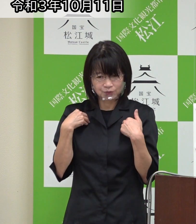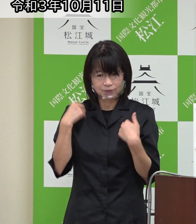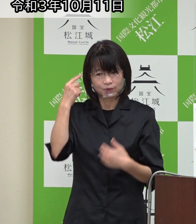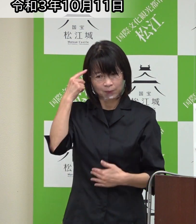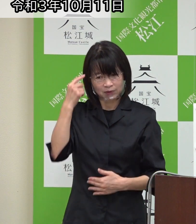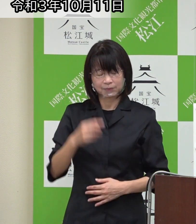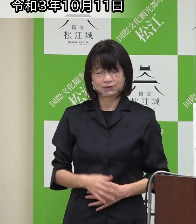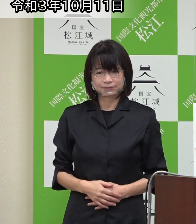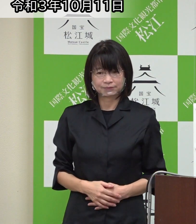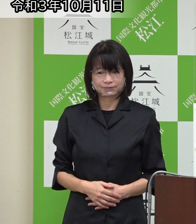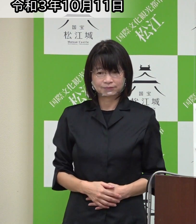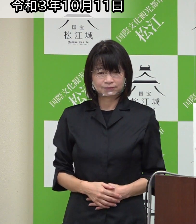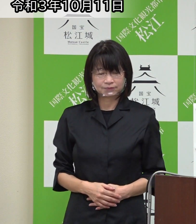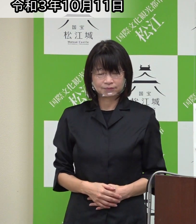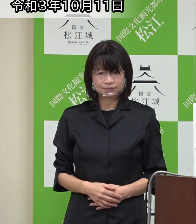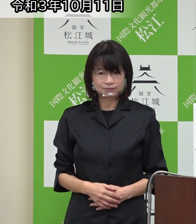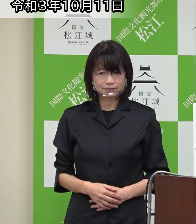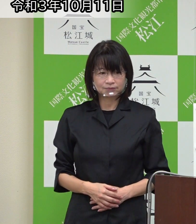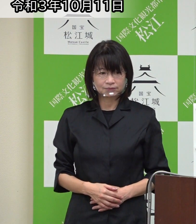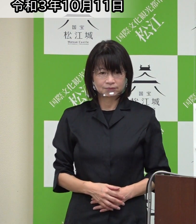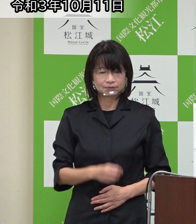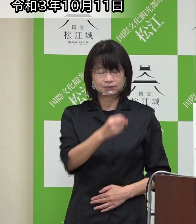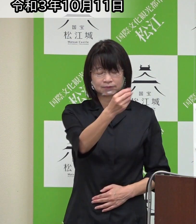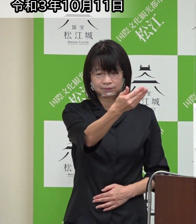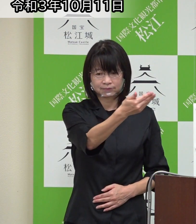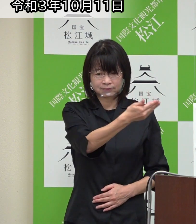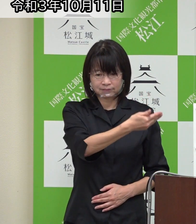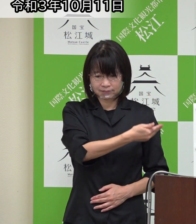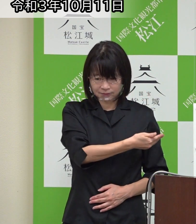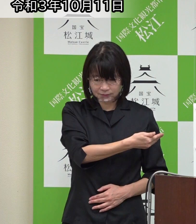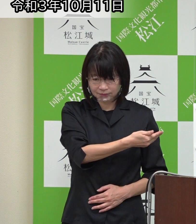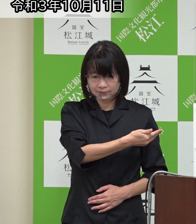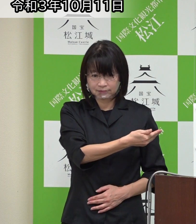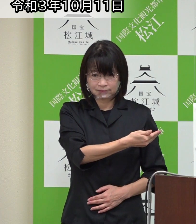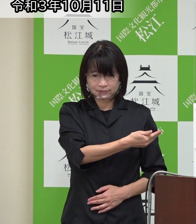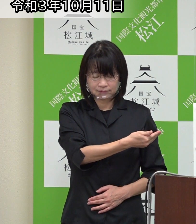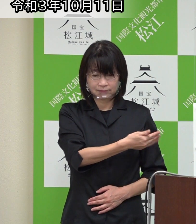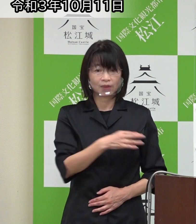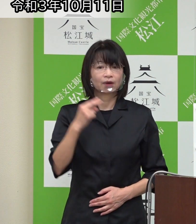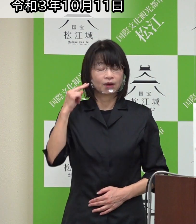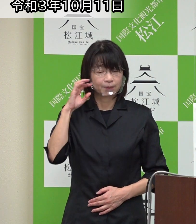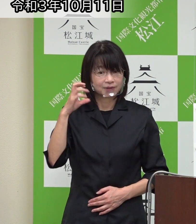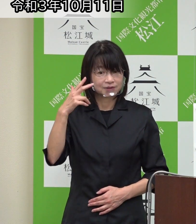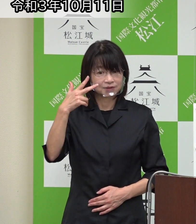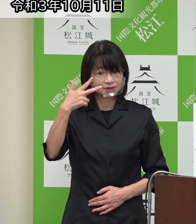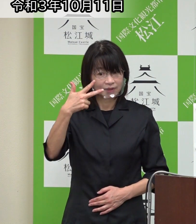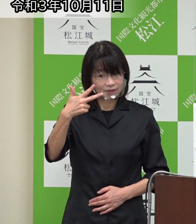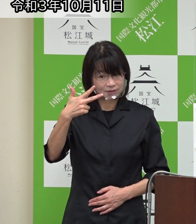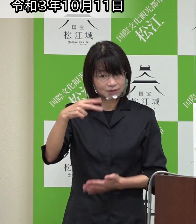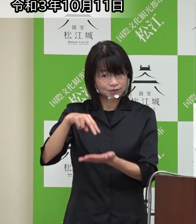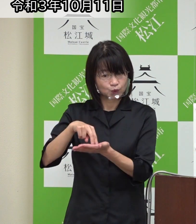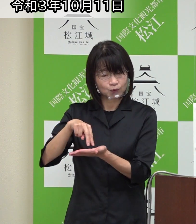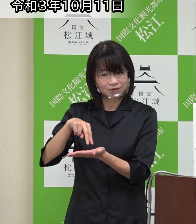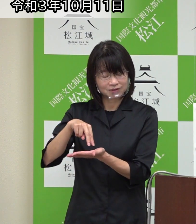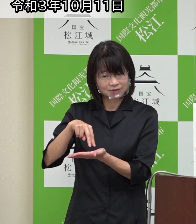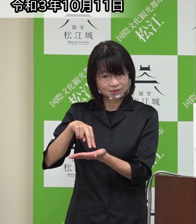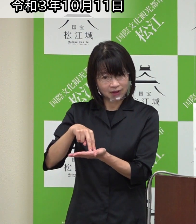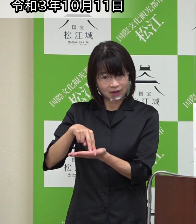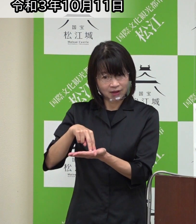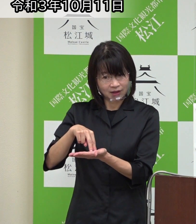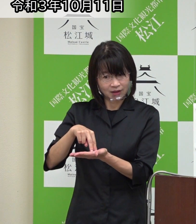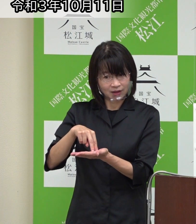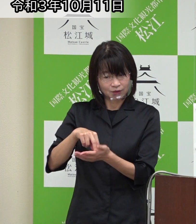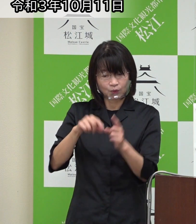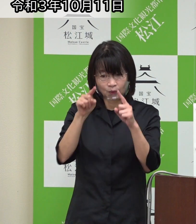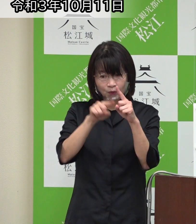ません、もう一つ思っていることがありまして、松江市としてというか、その公式ツイ